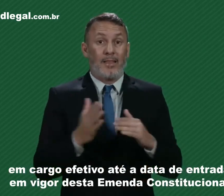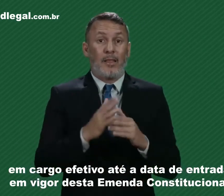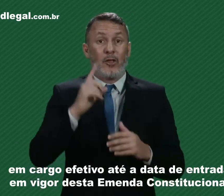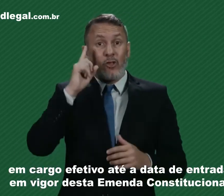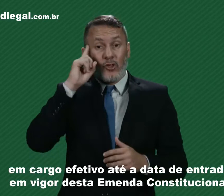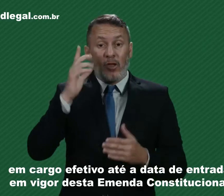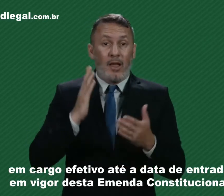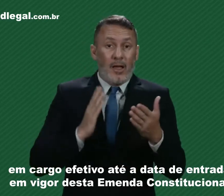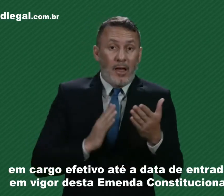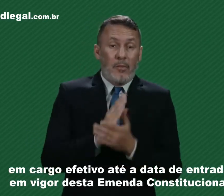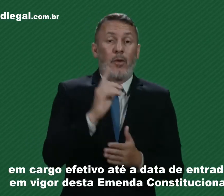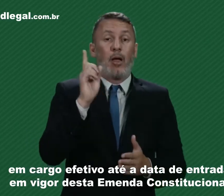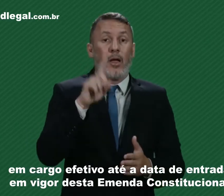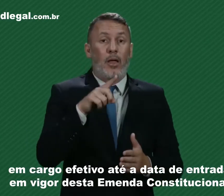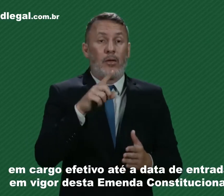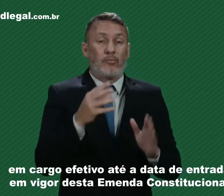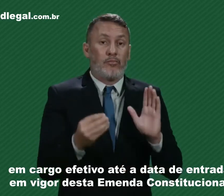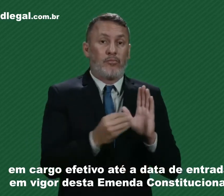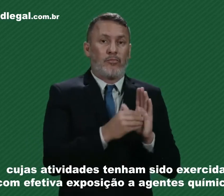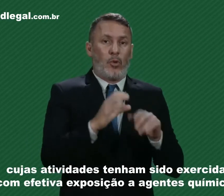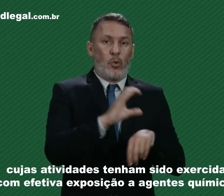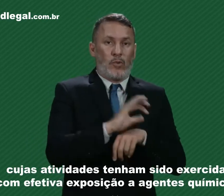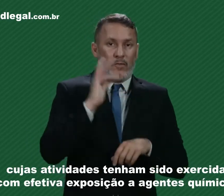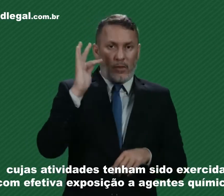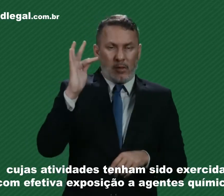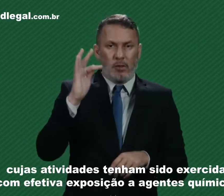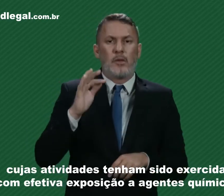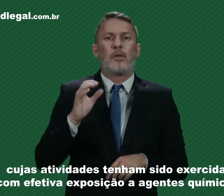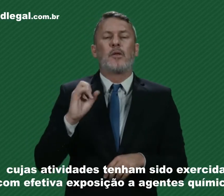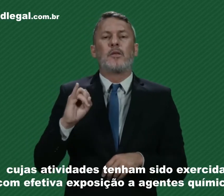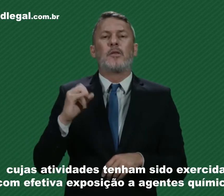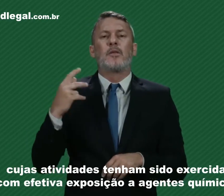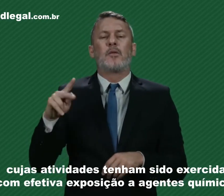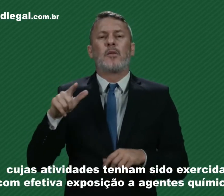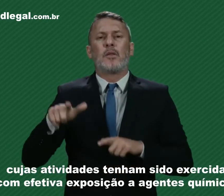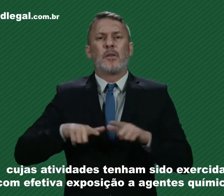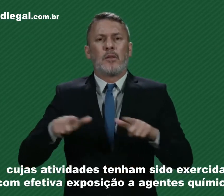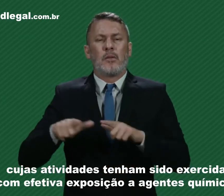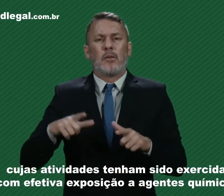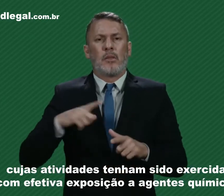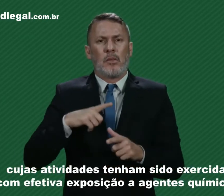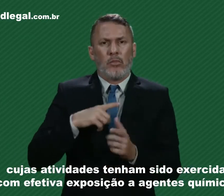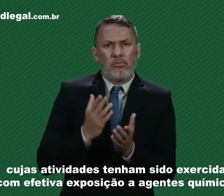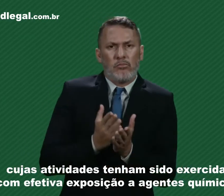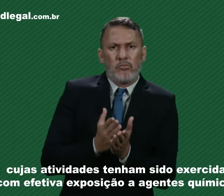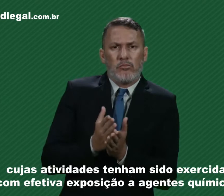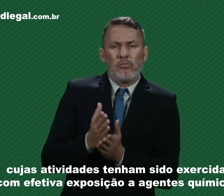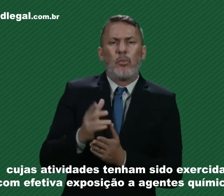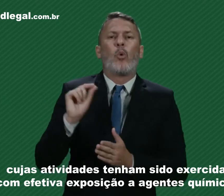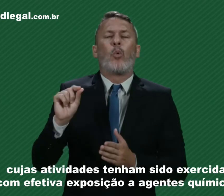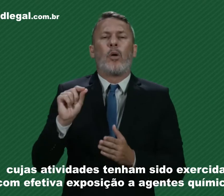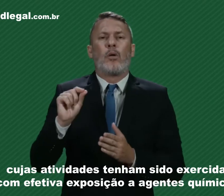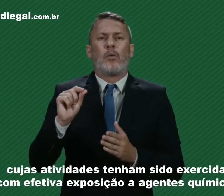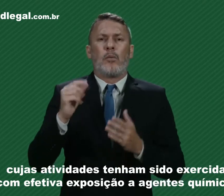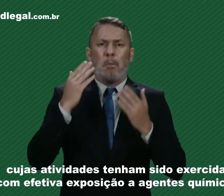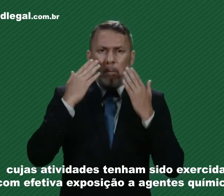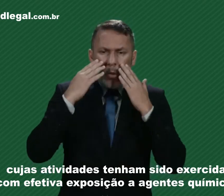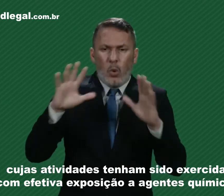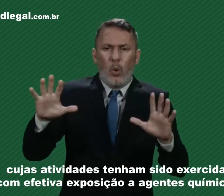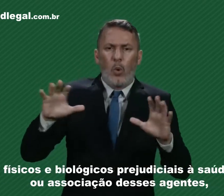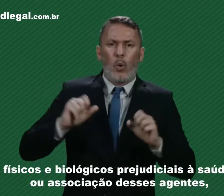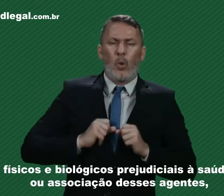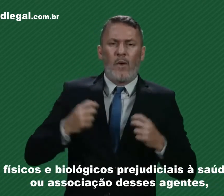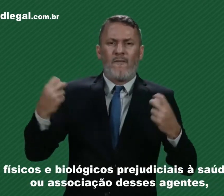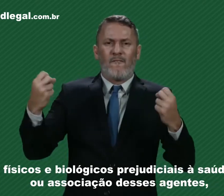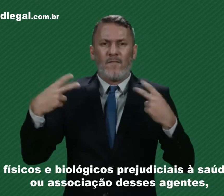entrada em vigor desta emenda constitucional, cujas atividades tenham sido exercidas com efetiva exposição a agentes